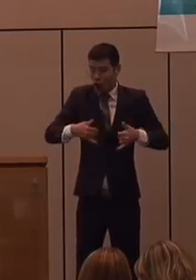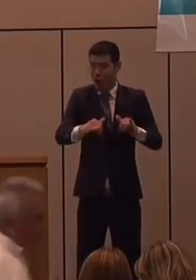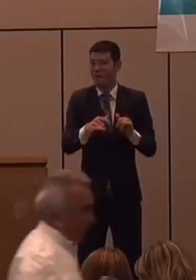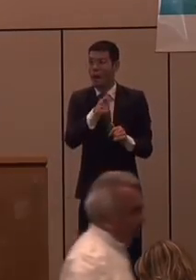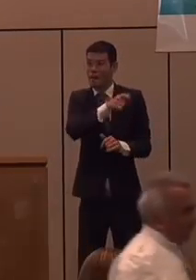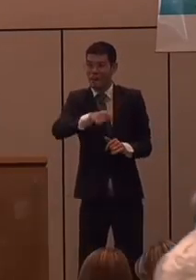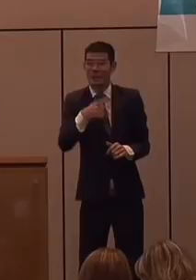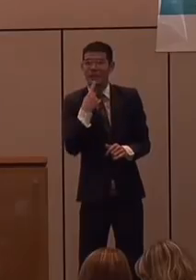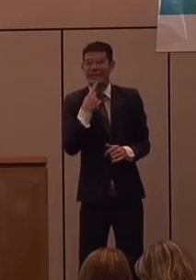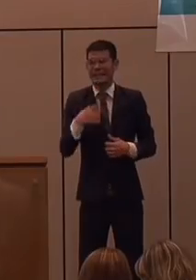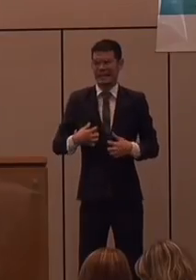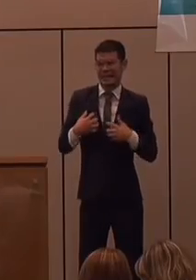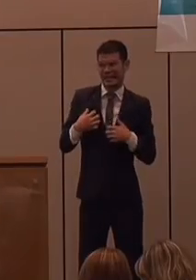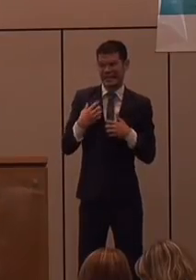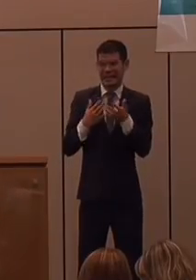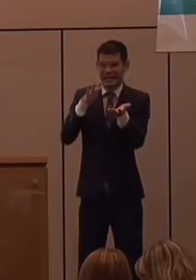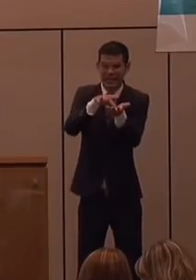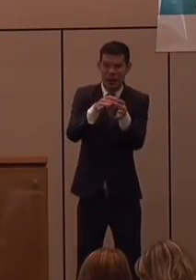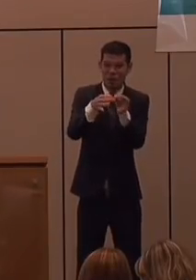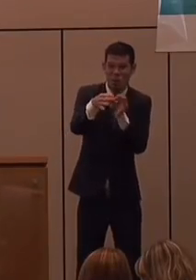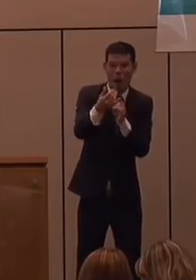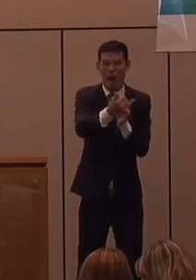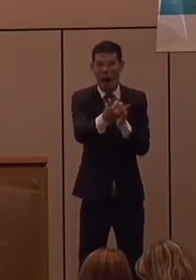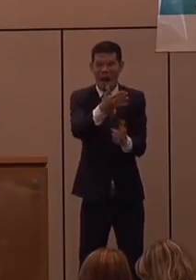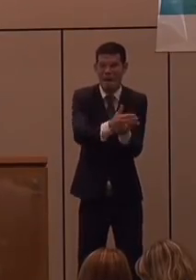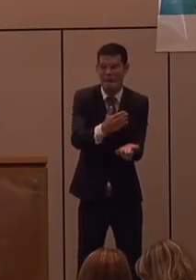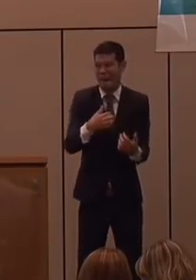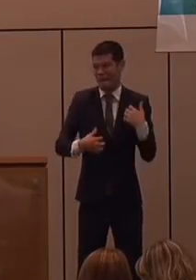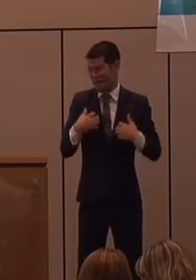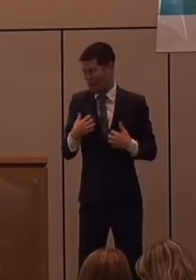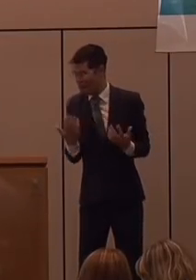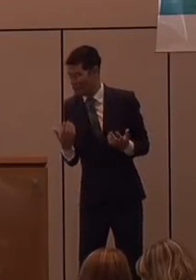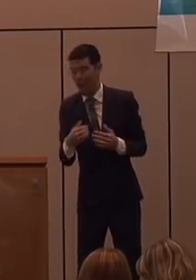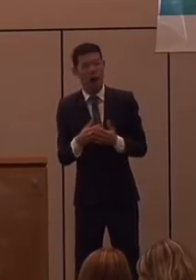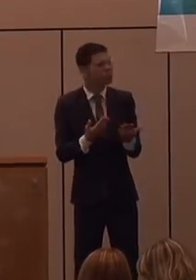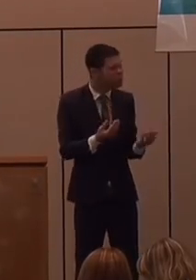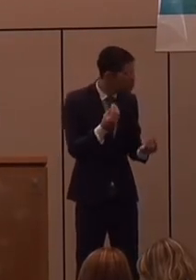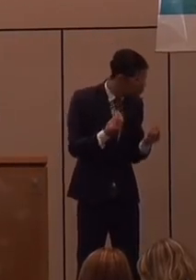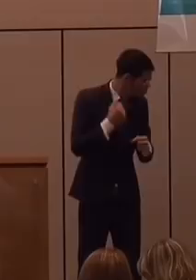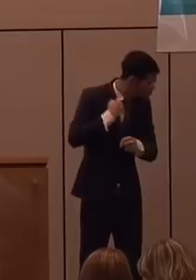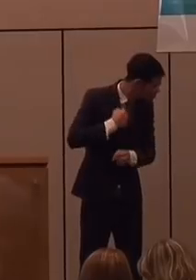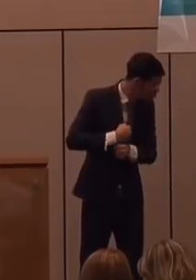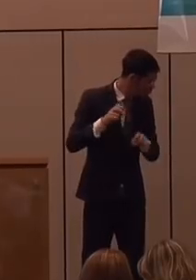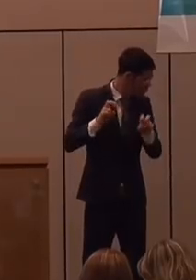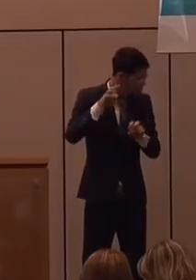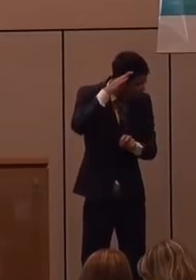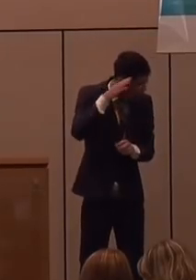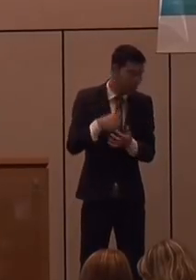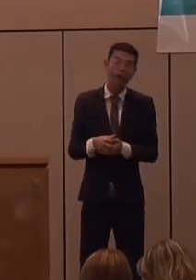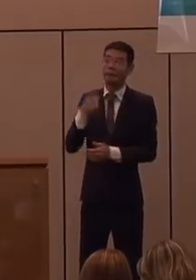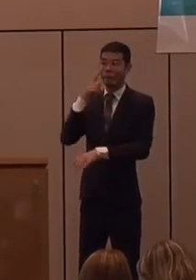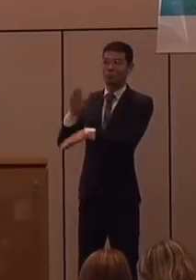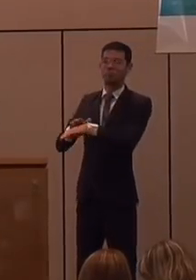a estos municipios que estamos promoviendo entonces qué estamos haciendo con con la policía en temas de turismo ministra este año